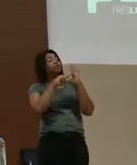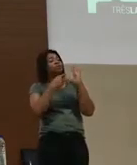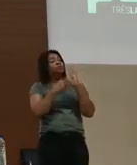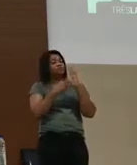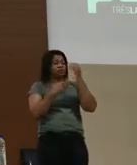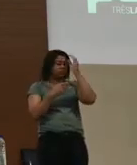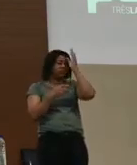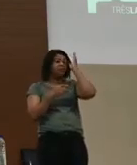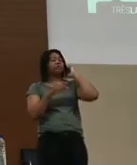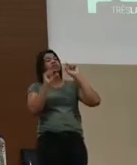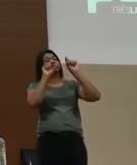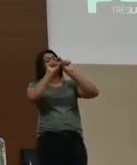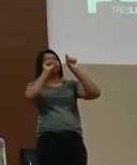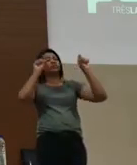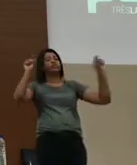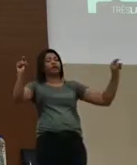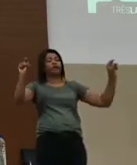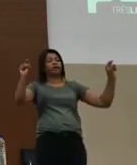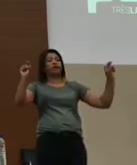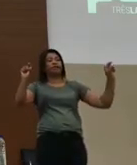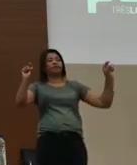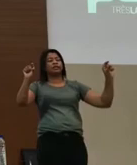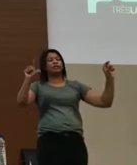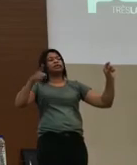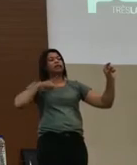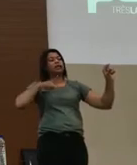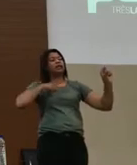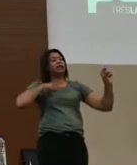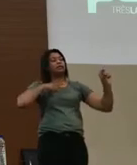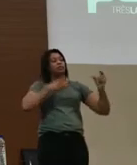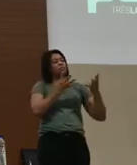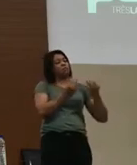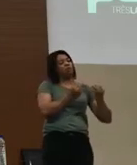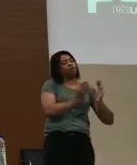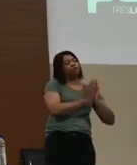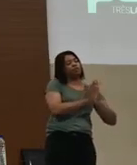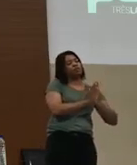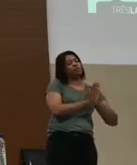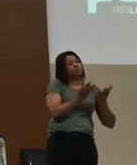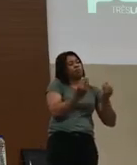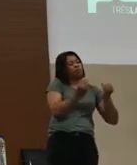aquela frase que a gente fala: muita oração, muito poder, pouca oração, pouco